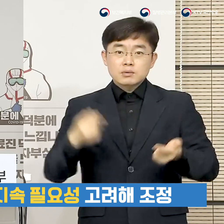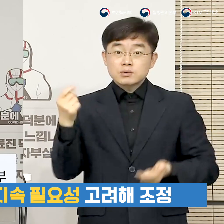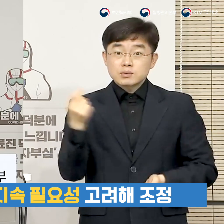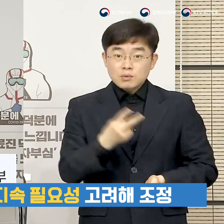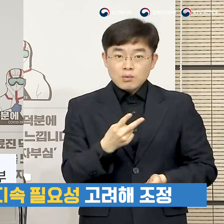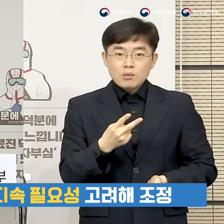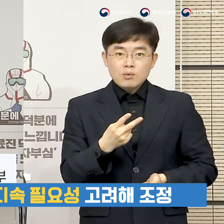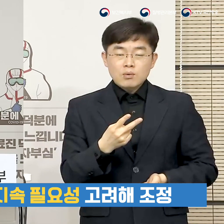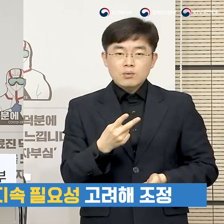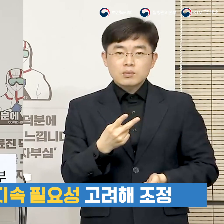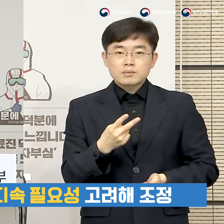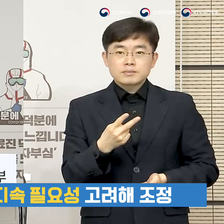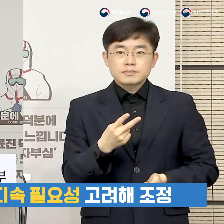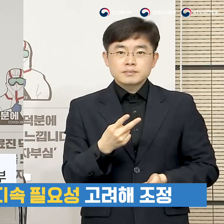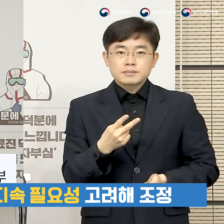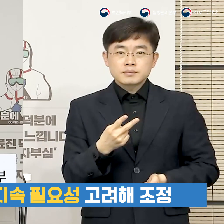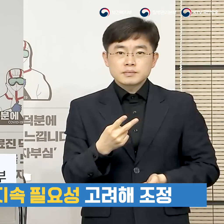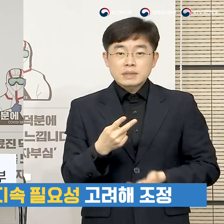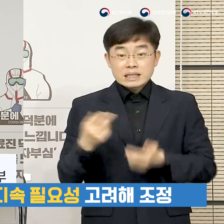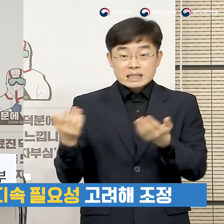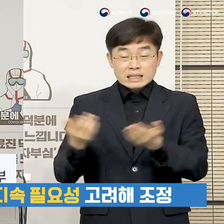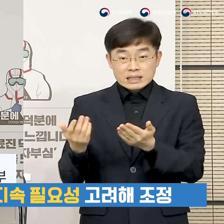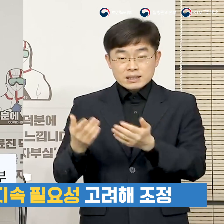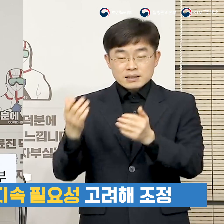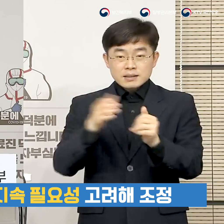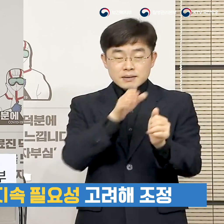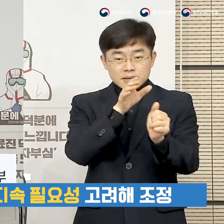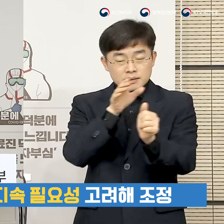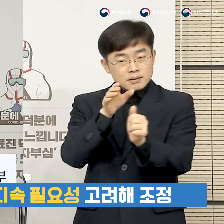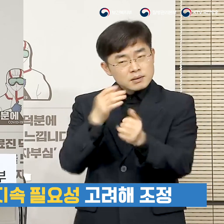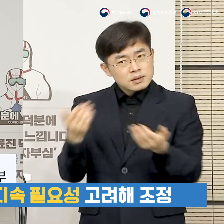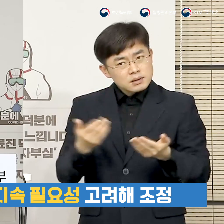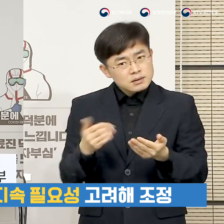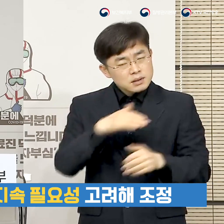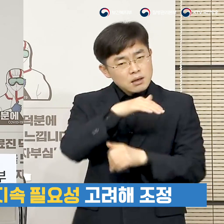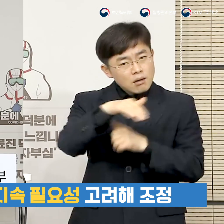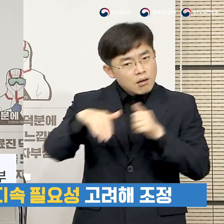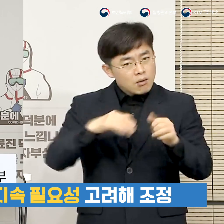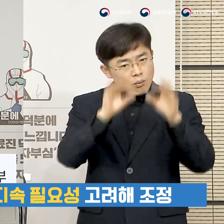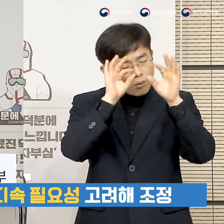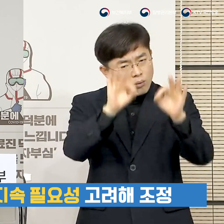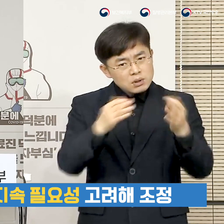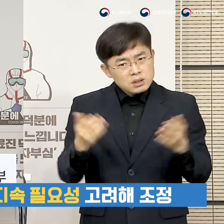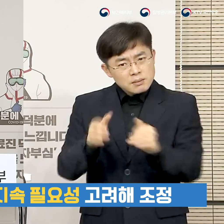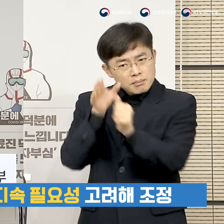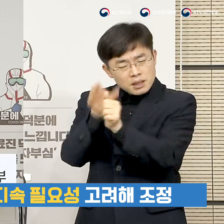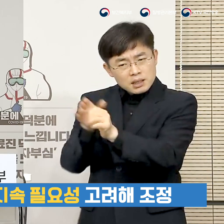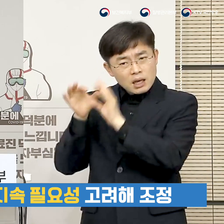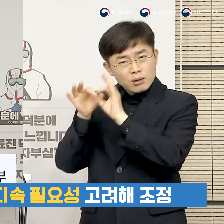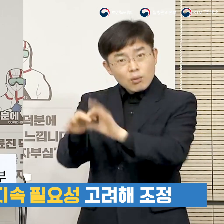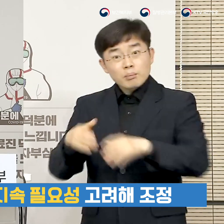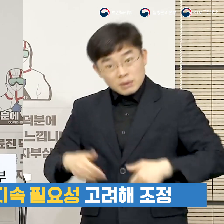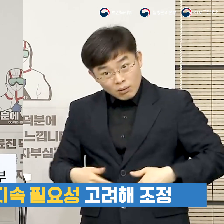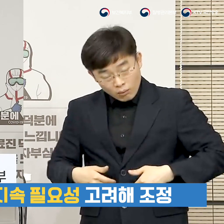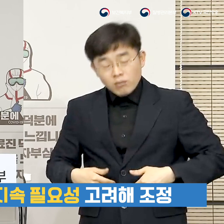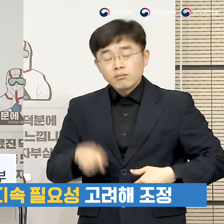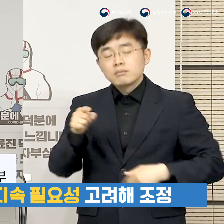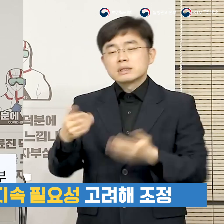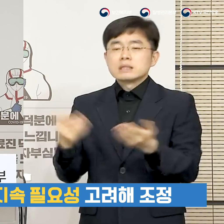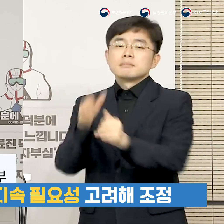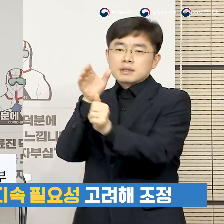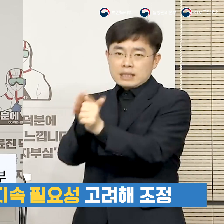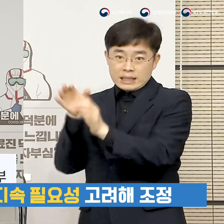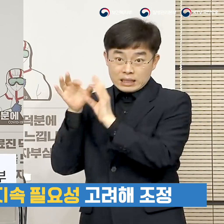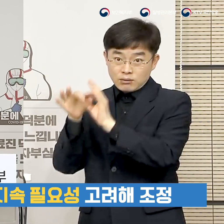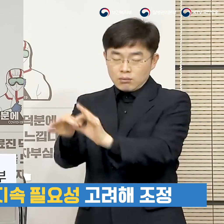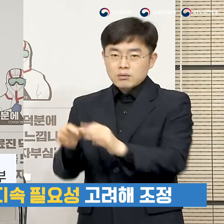업무의 안정화나 또 계속 지속할 필요성이 있는지 등등을 따라서 조정될 가능성이